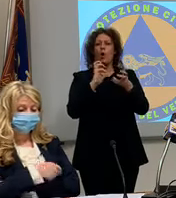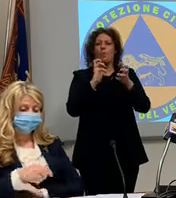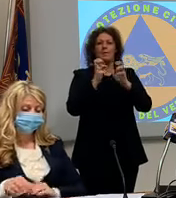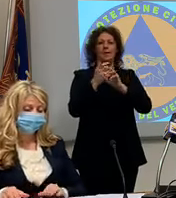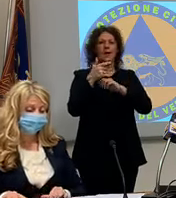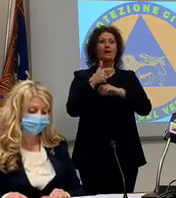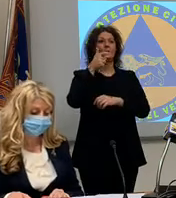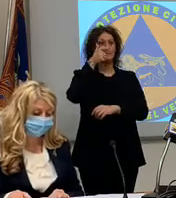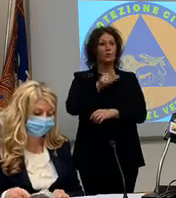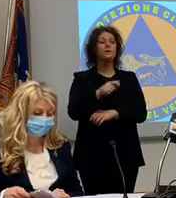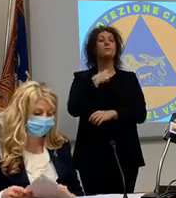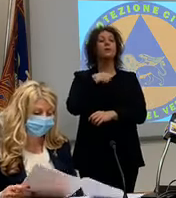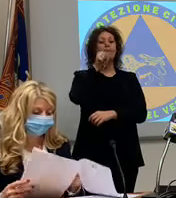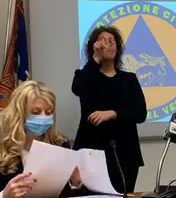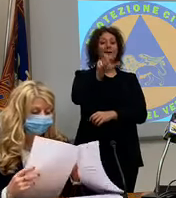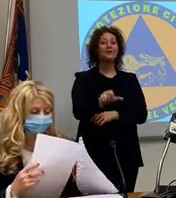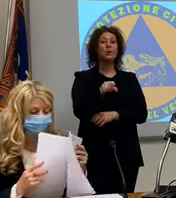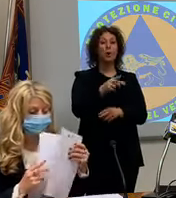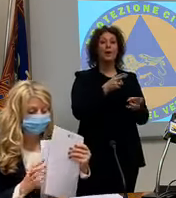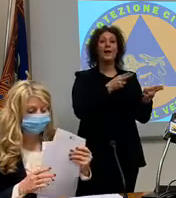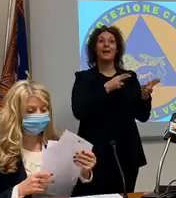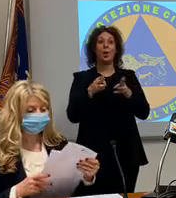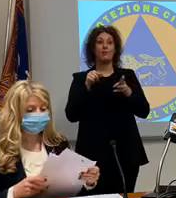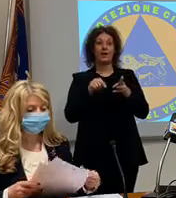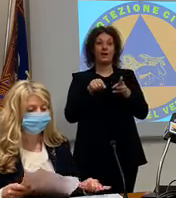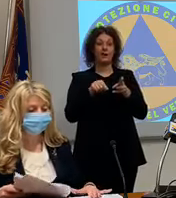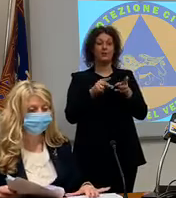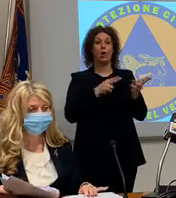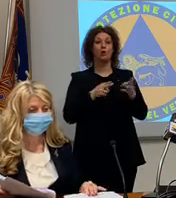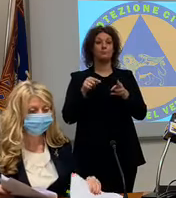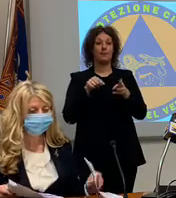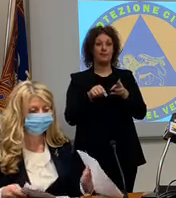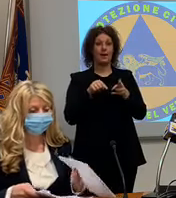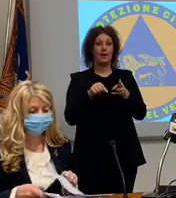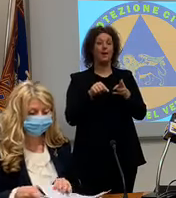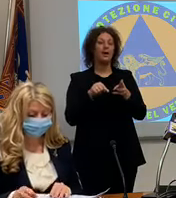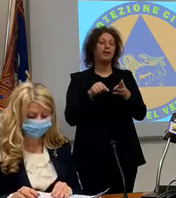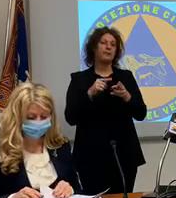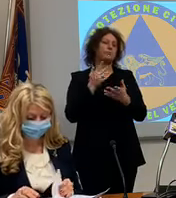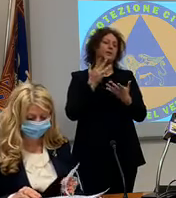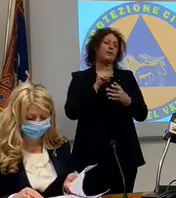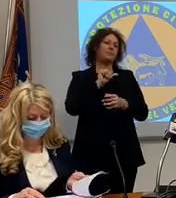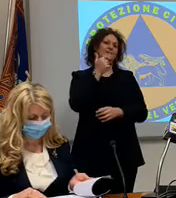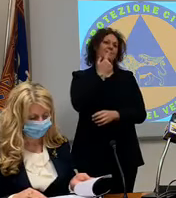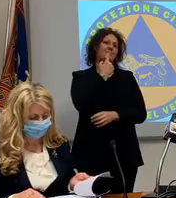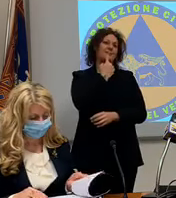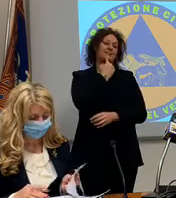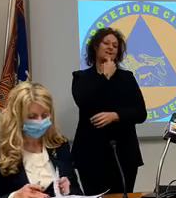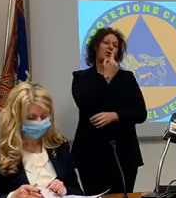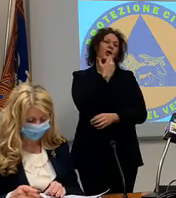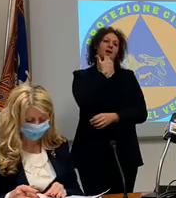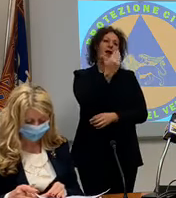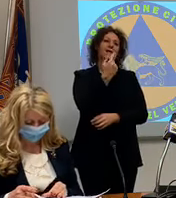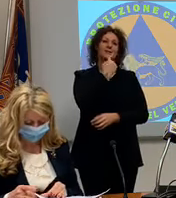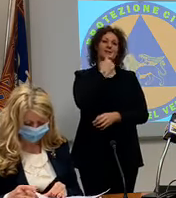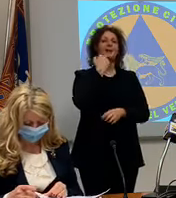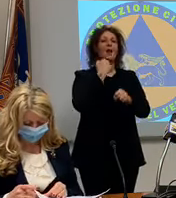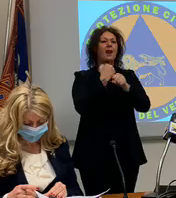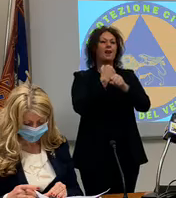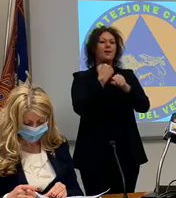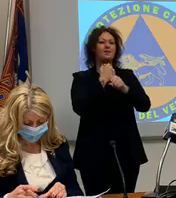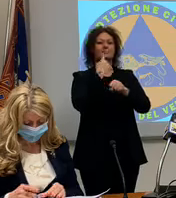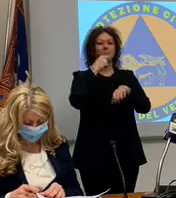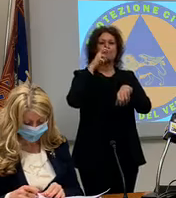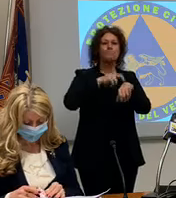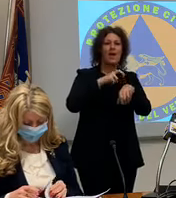all'ospedale anche qui Vorrei ringraziare tutti quelli che lavorano nel territorio c'abbiamo i medici di base abbiamo i medici